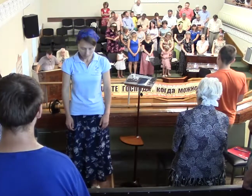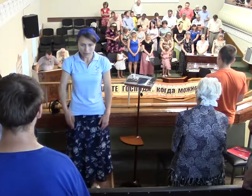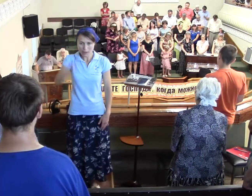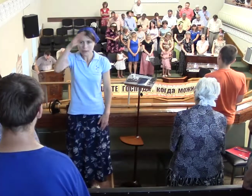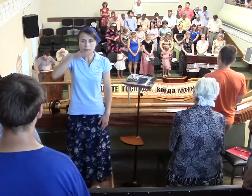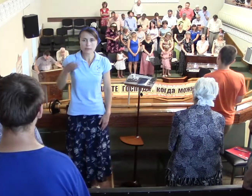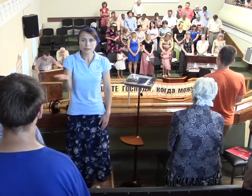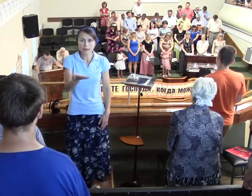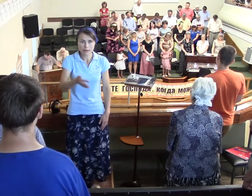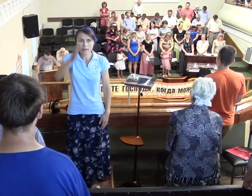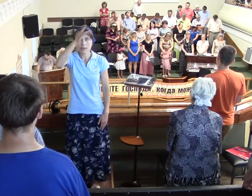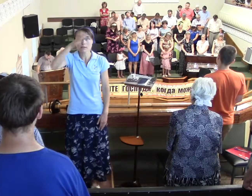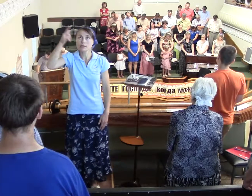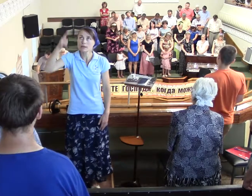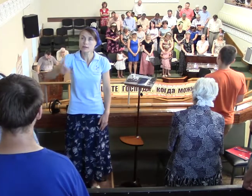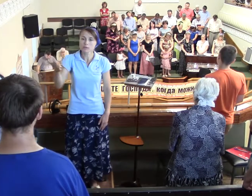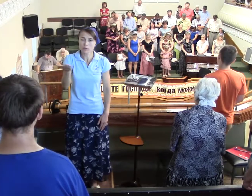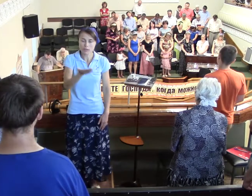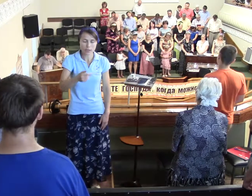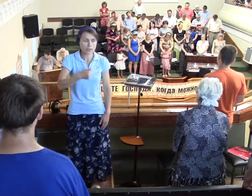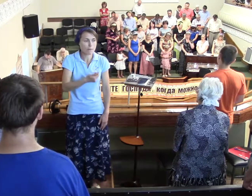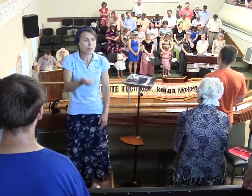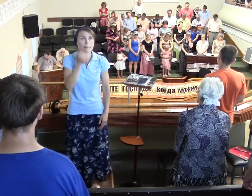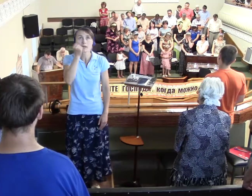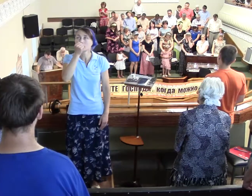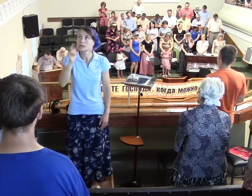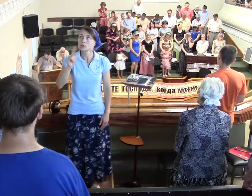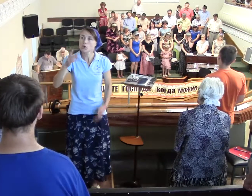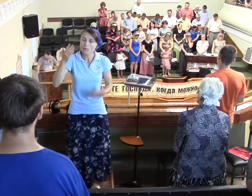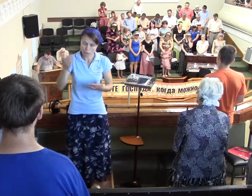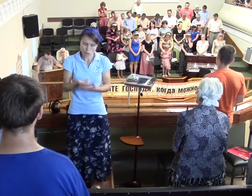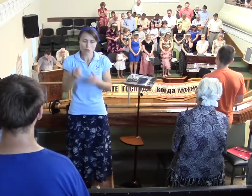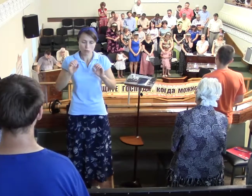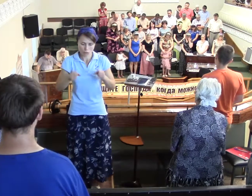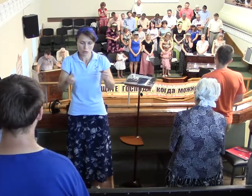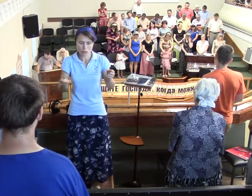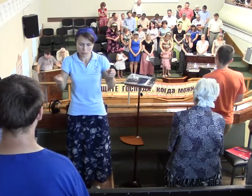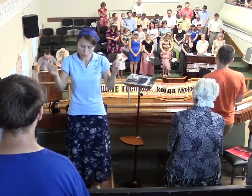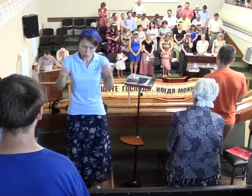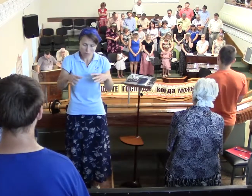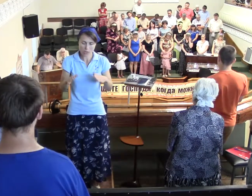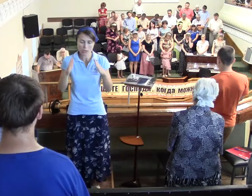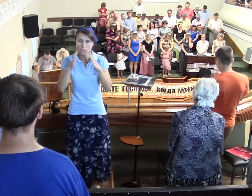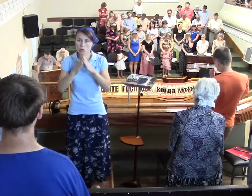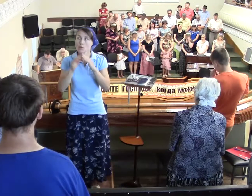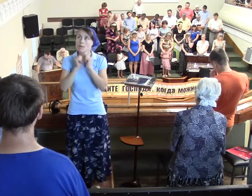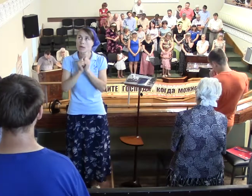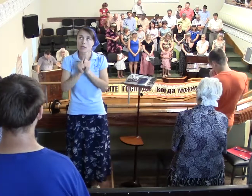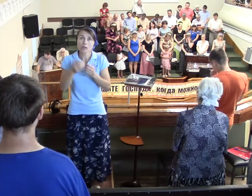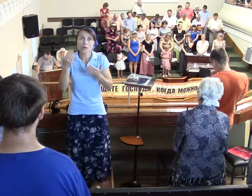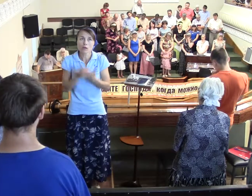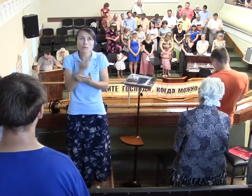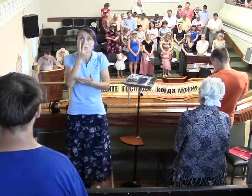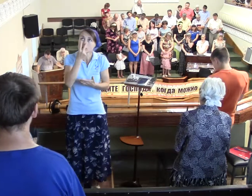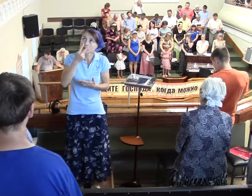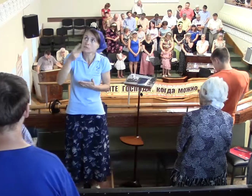Отец наш Небесный, Господь наш, мы благодарны за то, что вновь можем собраться в доме молитвы, и вновь наши взоры